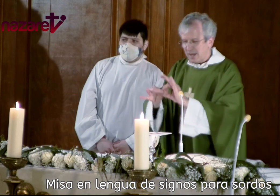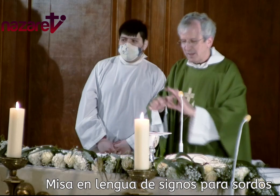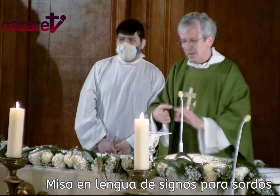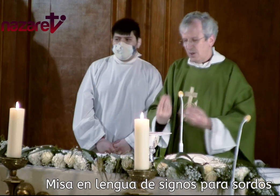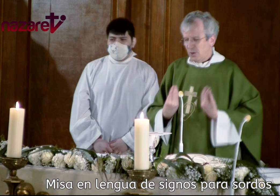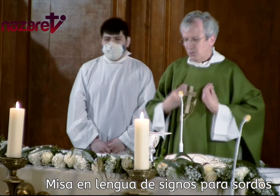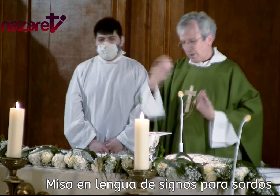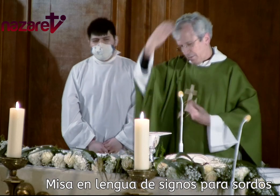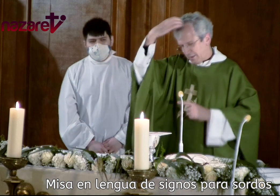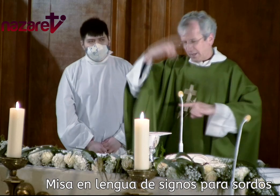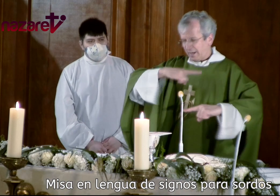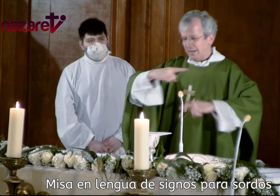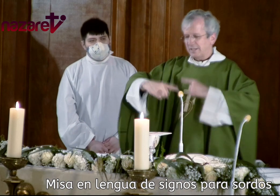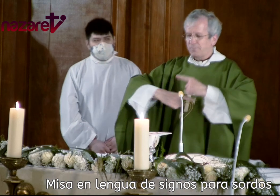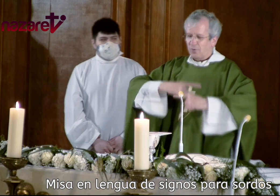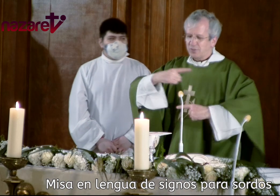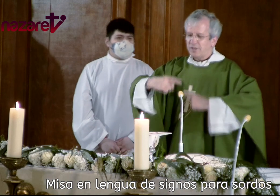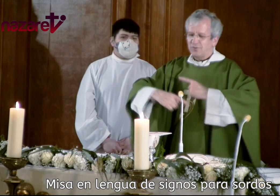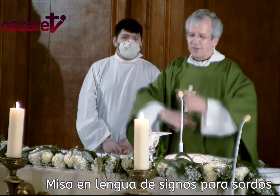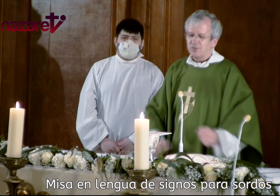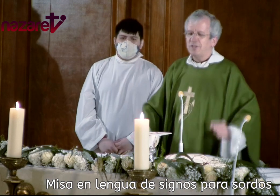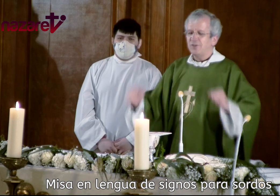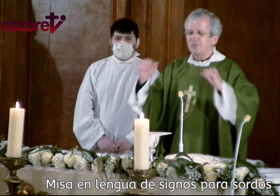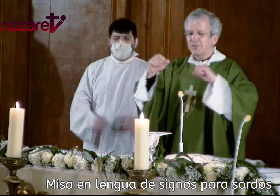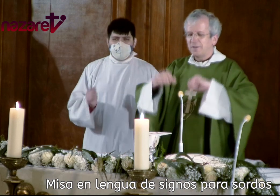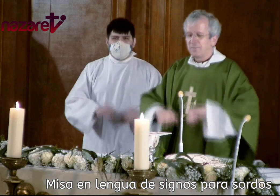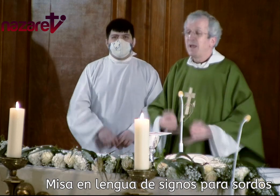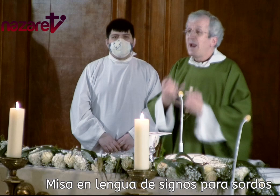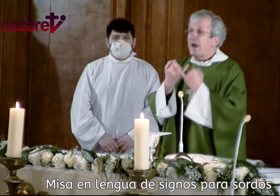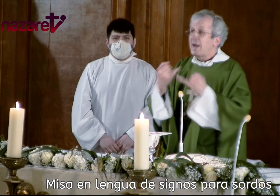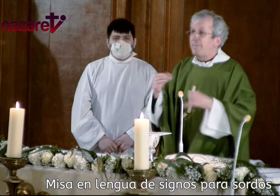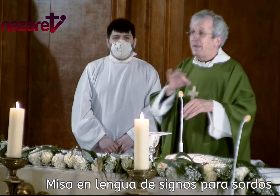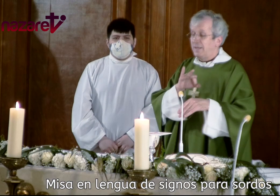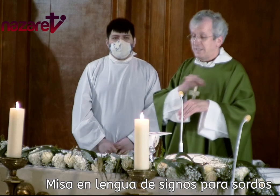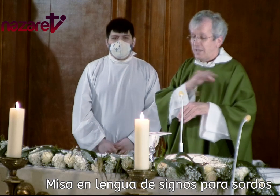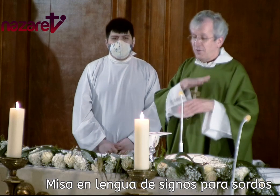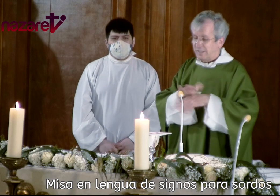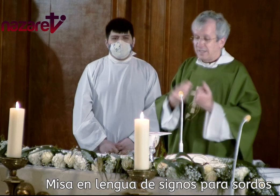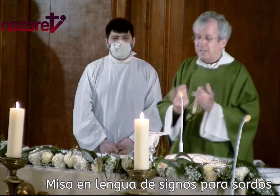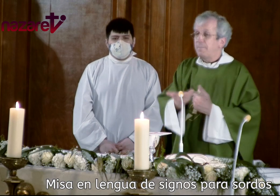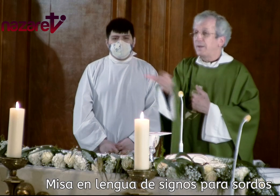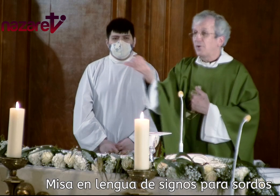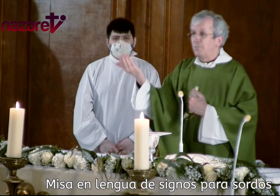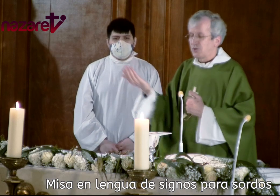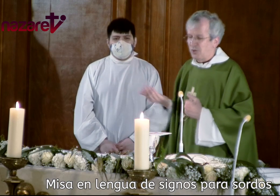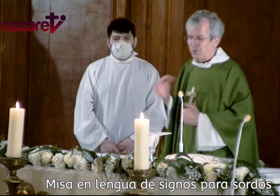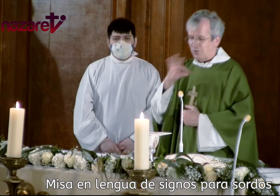tú que vives y reinas por los siglos de los siglos la paz del señor esté siempre con vosotros